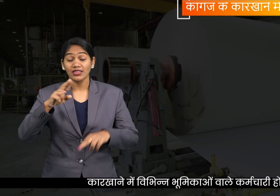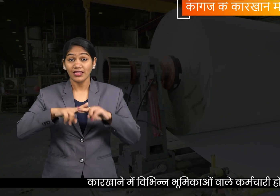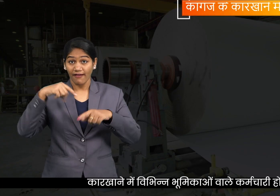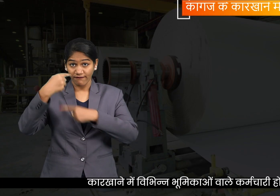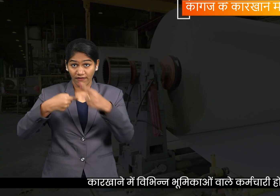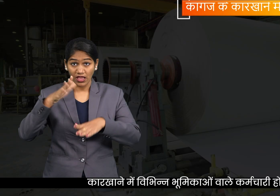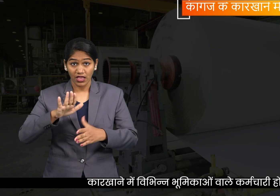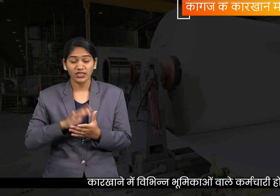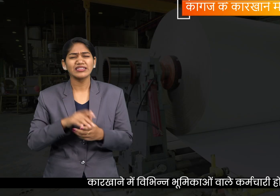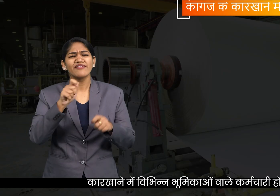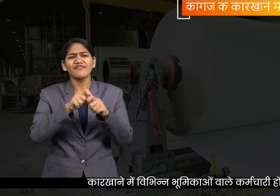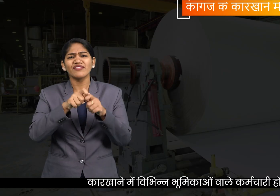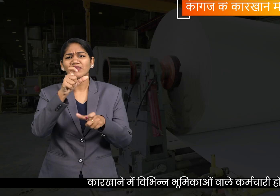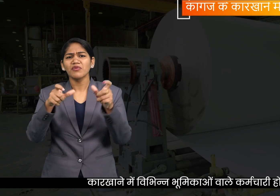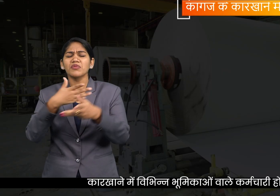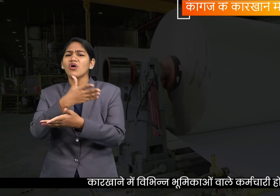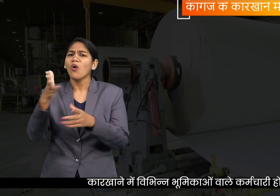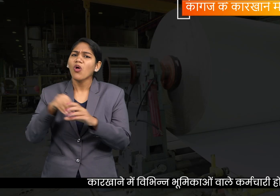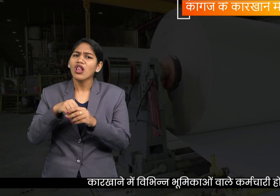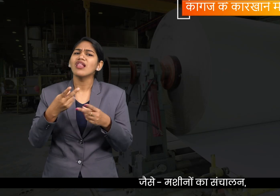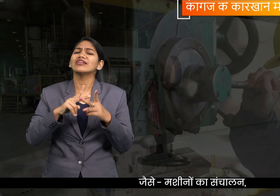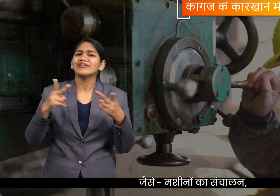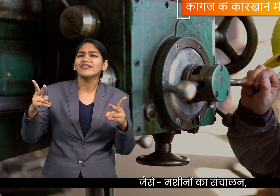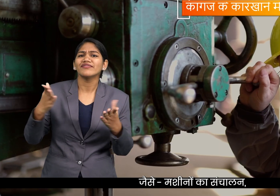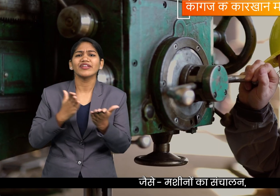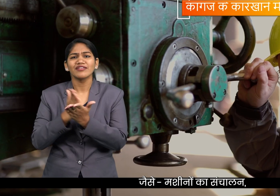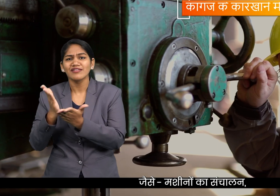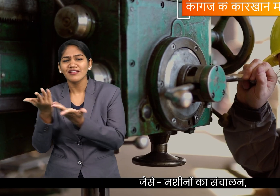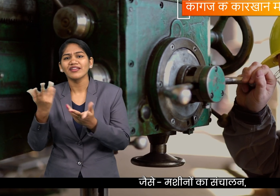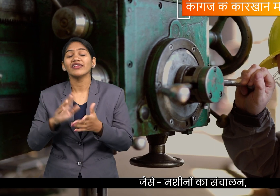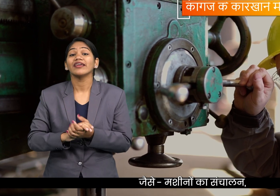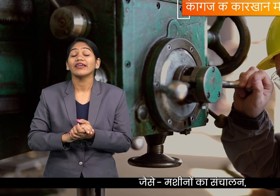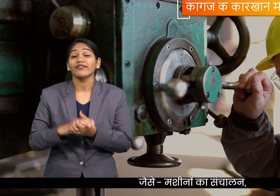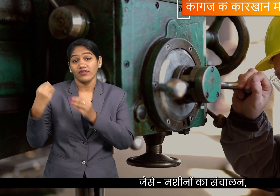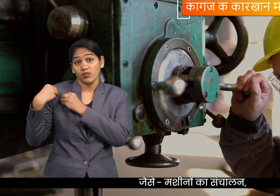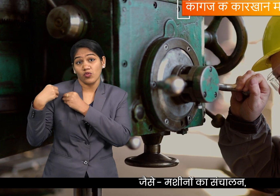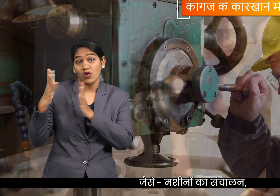कारखाने में विभिन्न भूमिकाओं वाले कर्मचारी होते हैं, जैसे